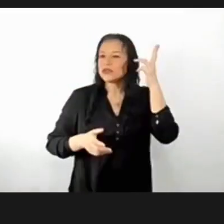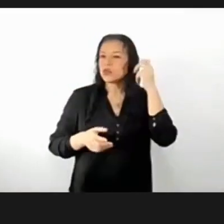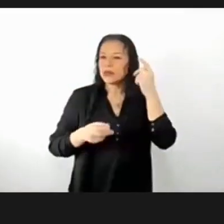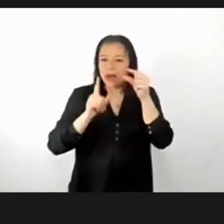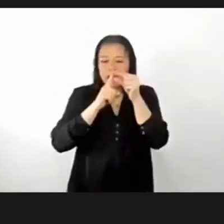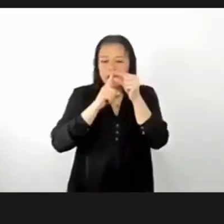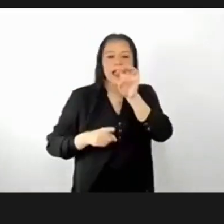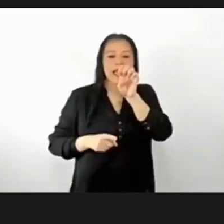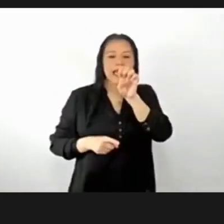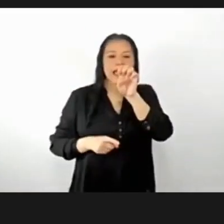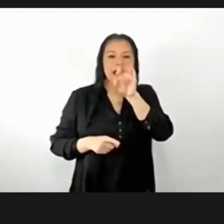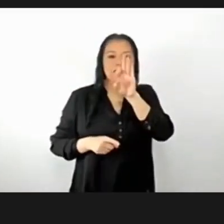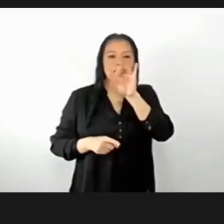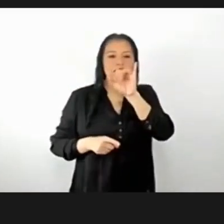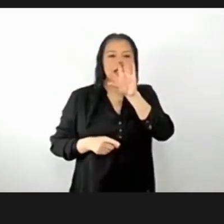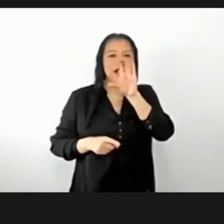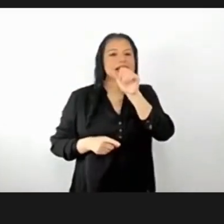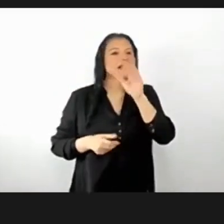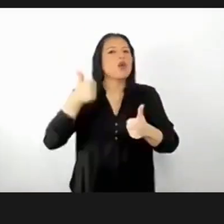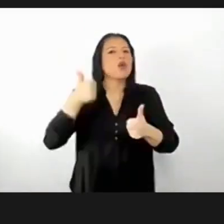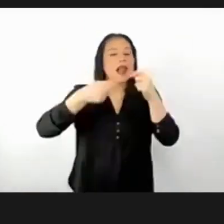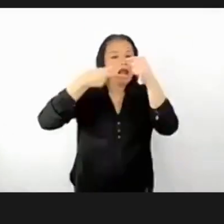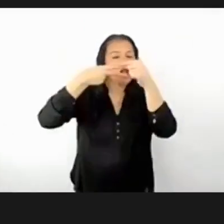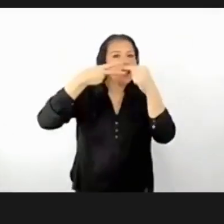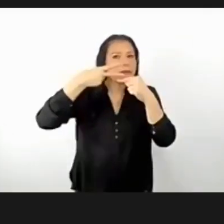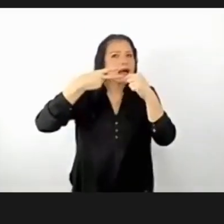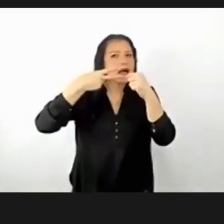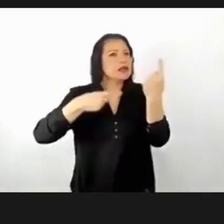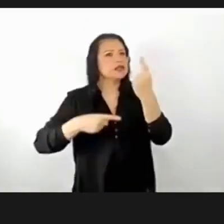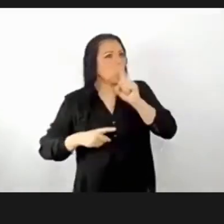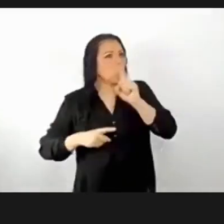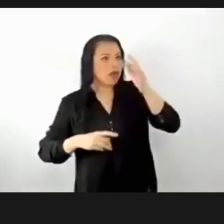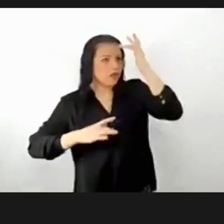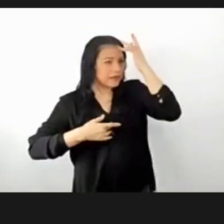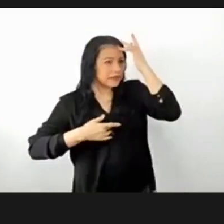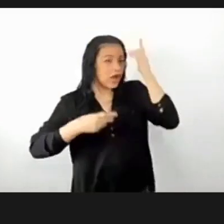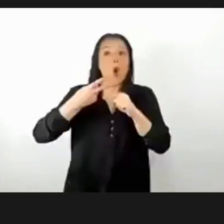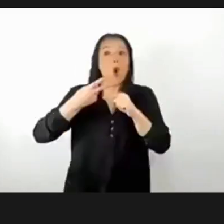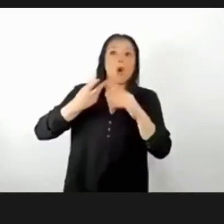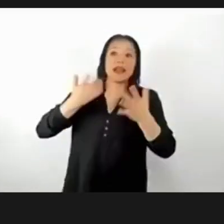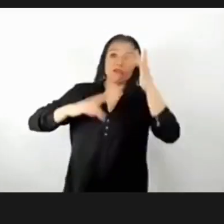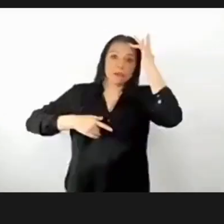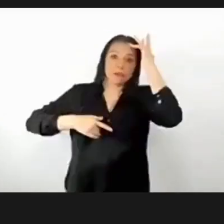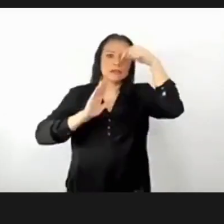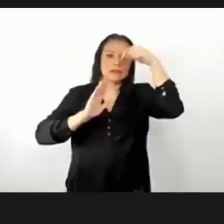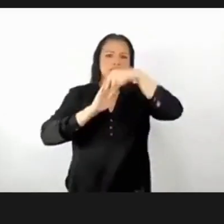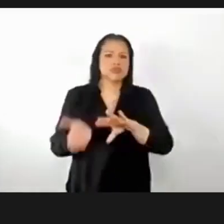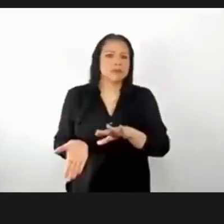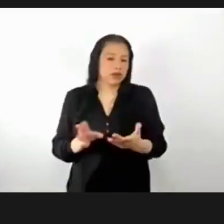eficacia, preguntemos, ¿cuál eficacia? ¿Para enfermarte nada más o para enfermarte